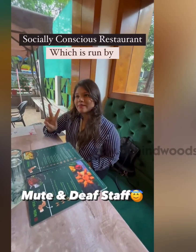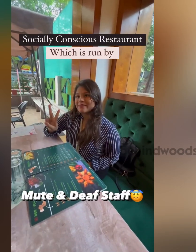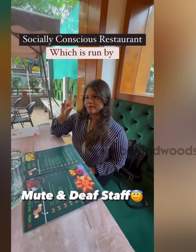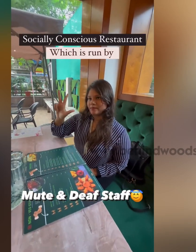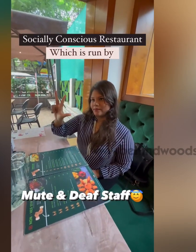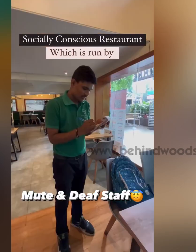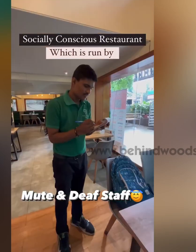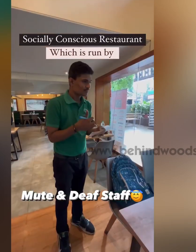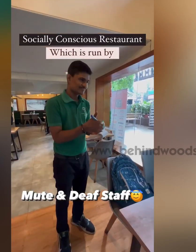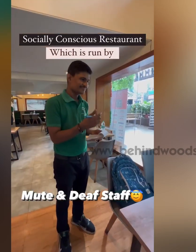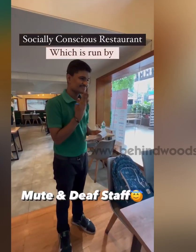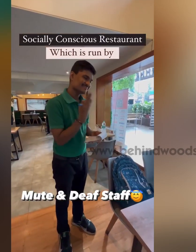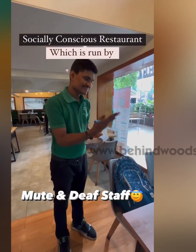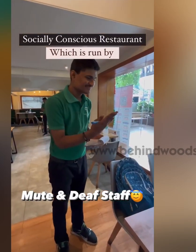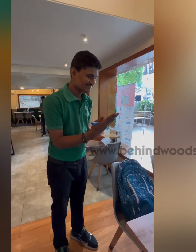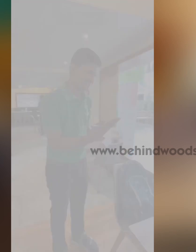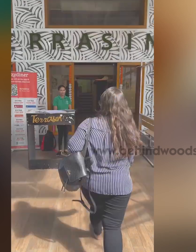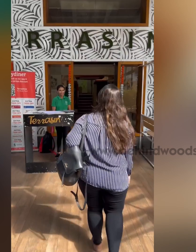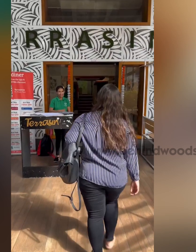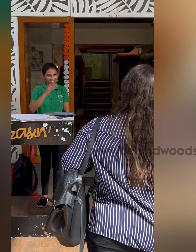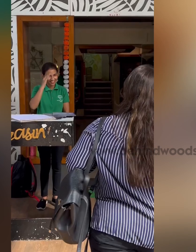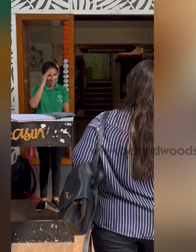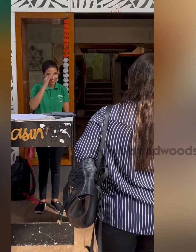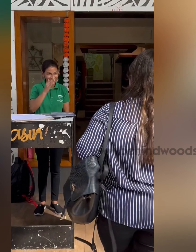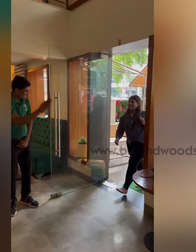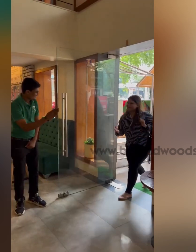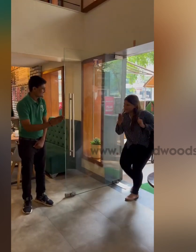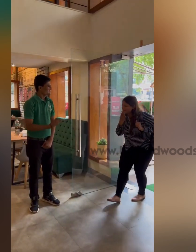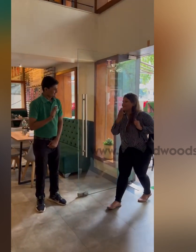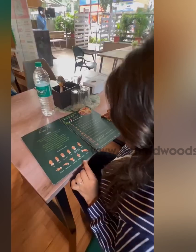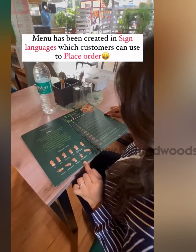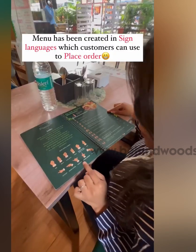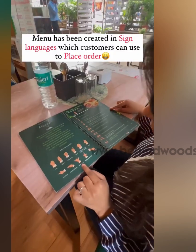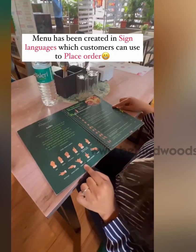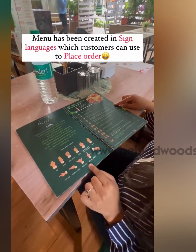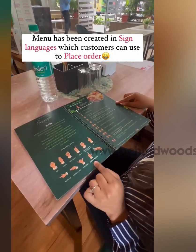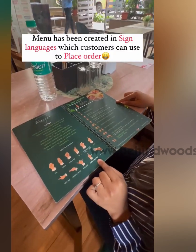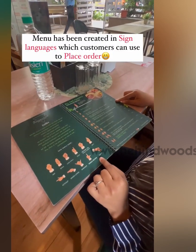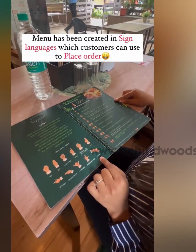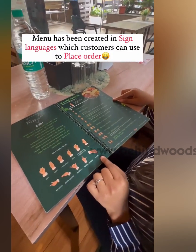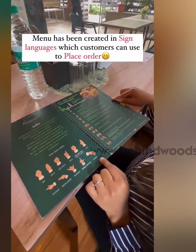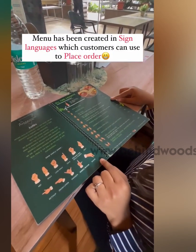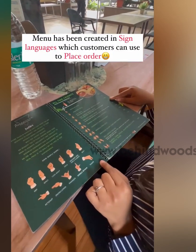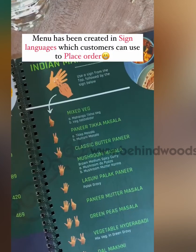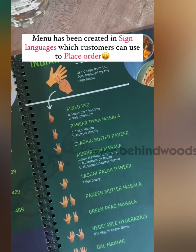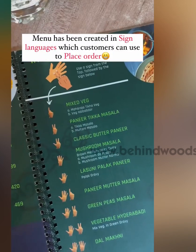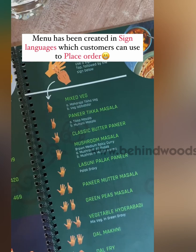ഇല്ലാത്തവരും കേൾവിശക്തി ഇല്ലാത്തവരും നടത്തുന്ന ഒരു റെസ്റ്റോറന്റ്, അതാണ് പൂനെയിലെ ടെറാസിൻ റെസ്റ്റോറന്റ്. പൂനെ ഫുഡീസ് എന്ന ഇൻസ്റ്റഗ്രാം പേജ് ഈ